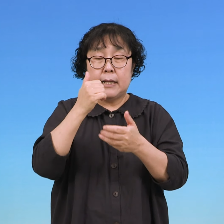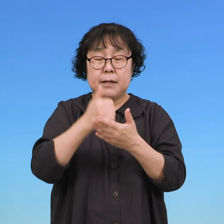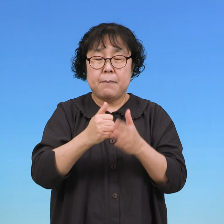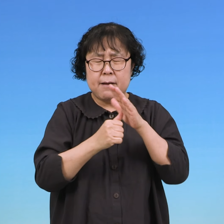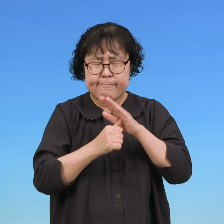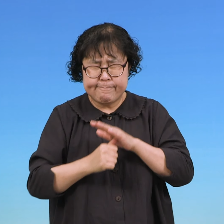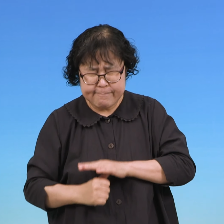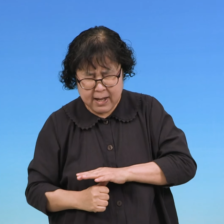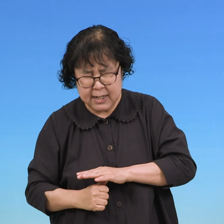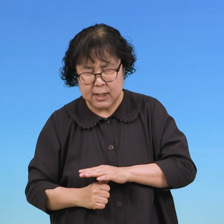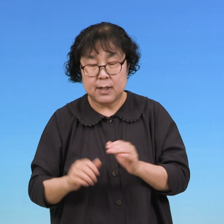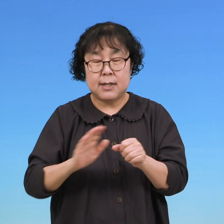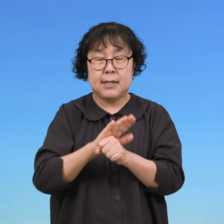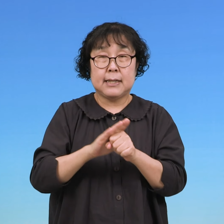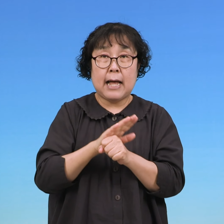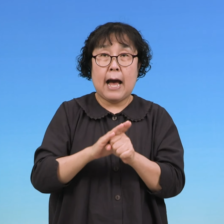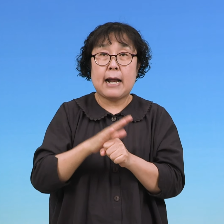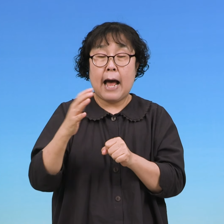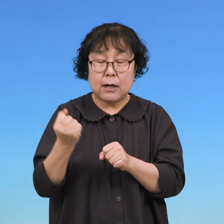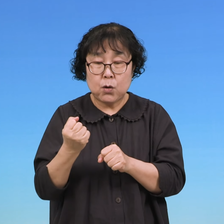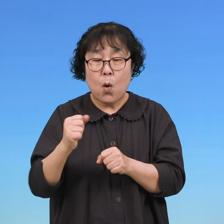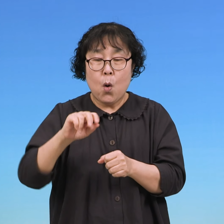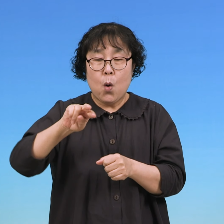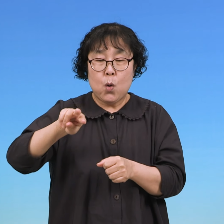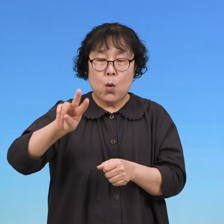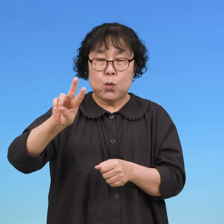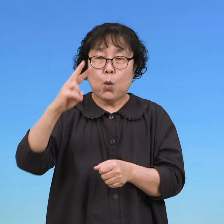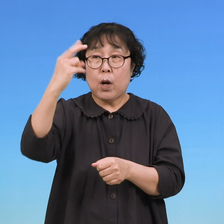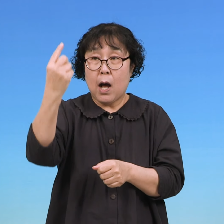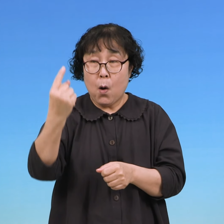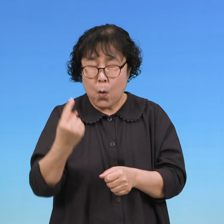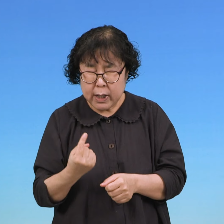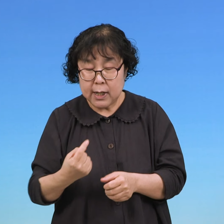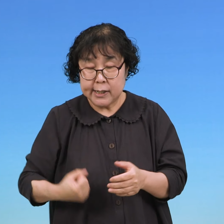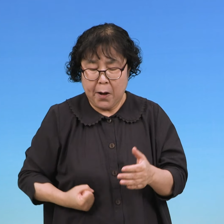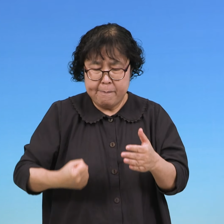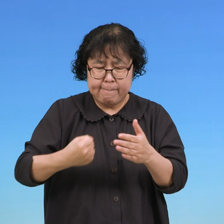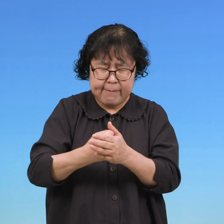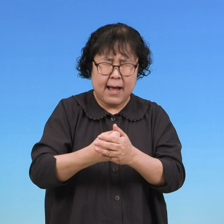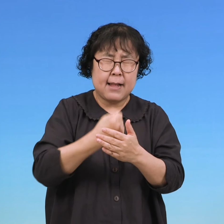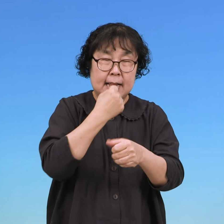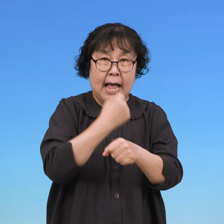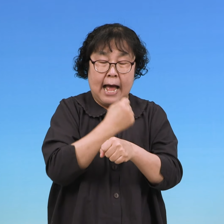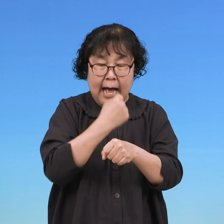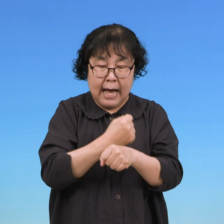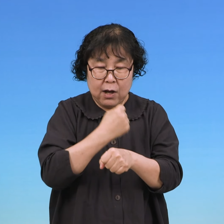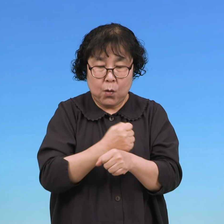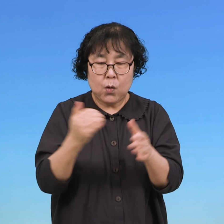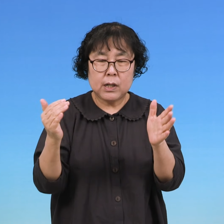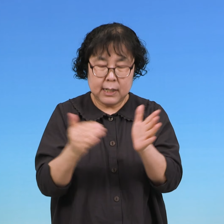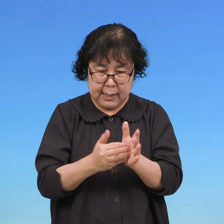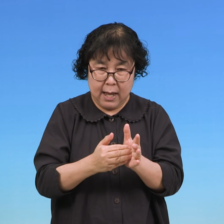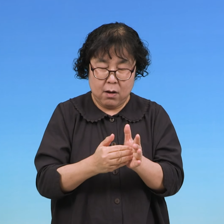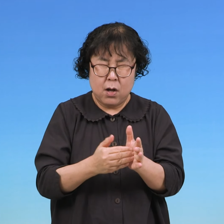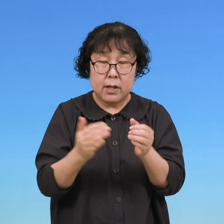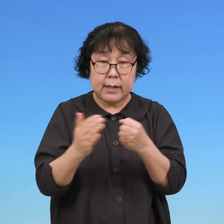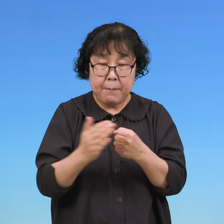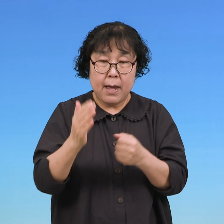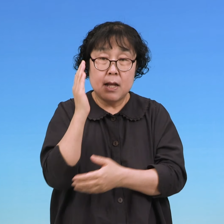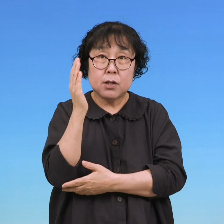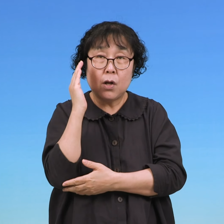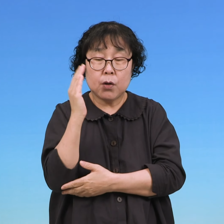인내하시는 사랑으로 다시 한번 돌이키기를 결단하며 끝나는 게 그게 설교예요. 이 설교는 항상 아프게 시작해서